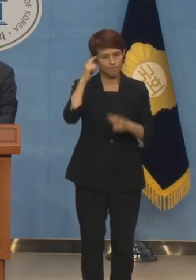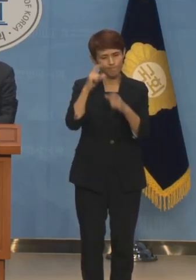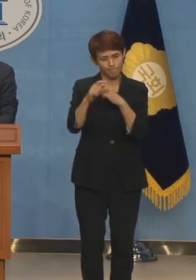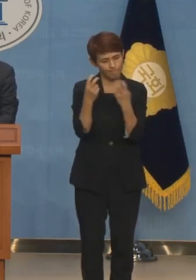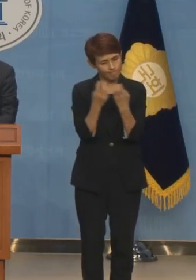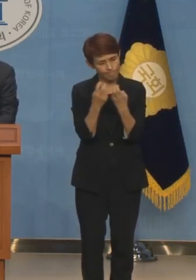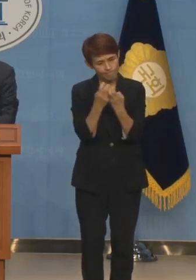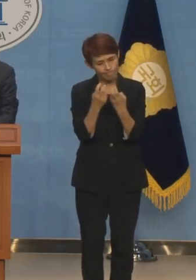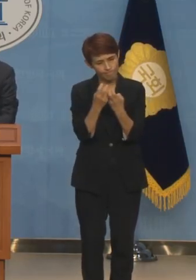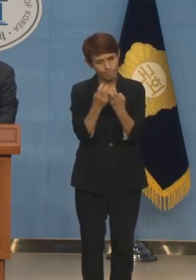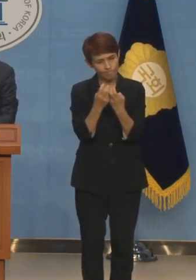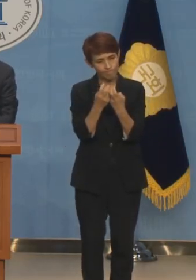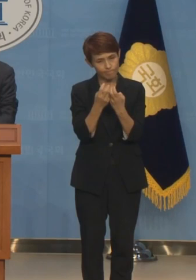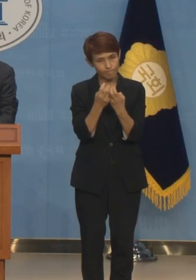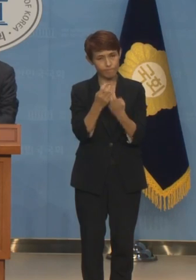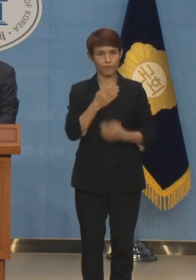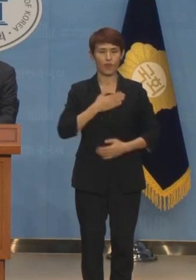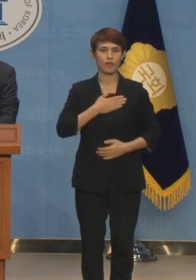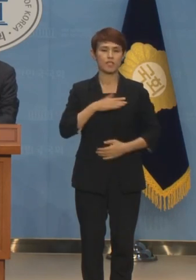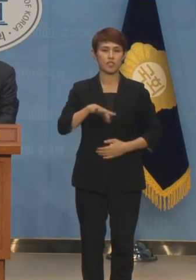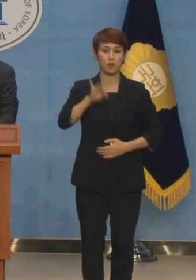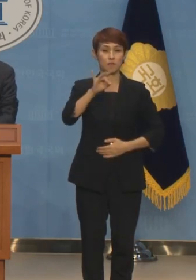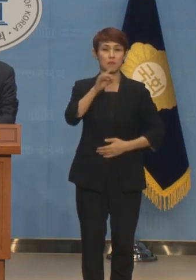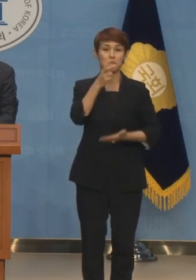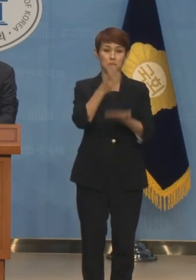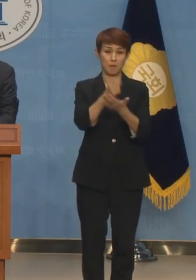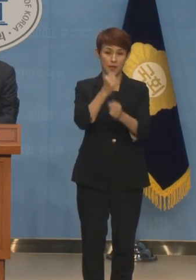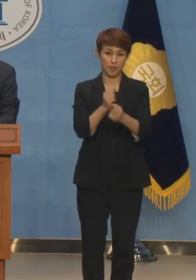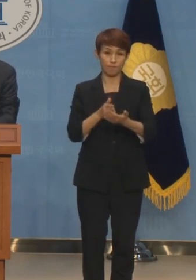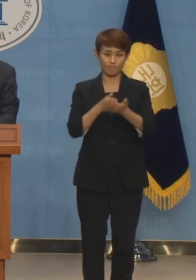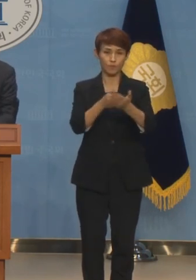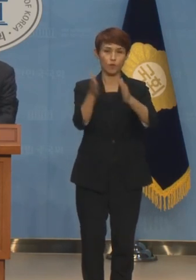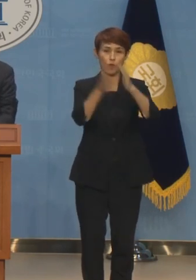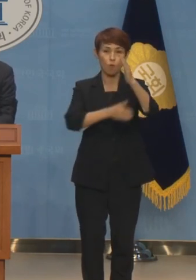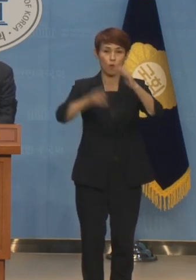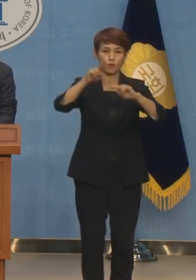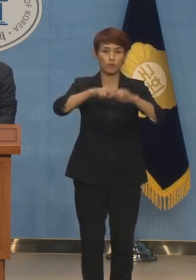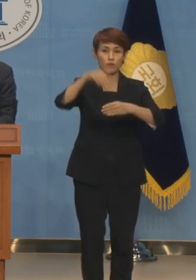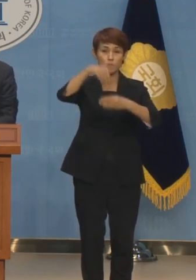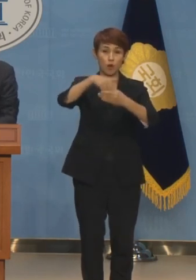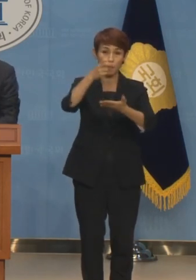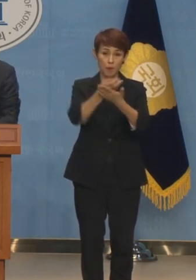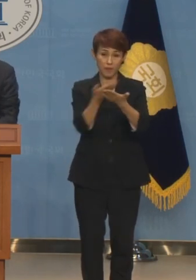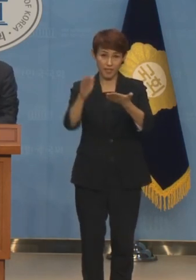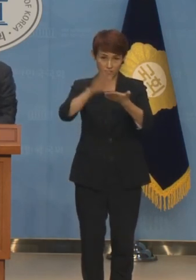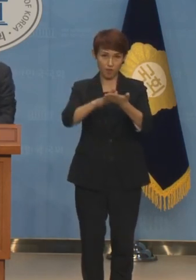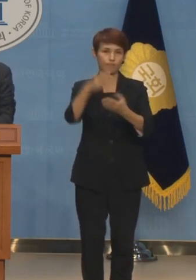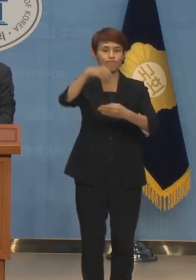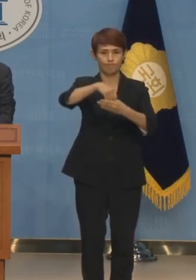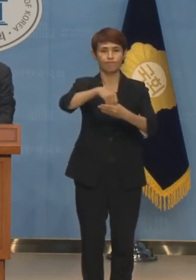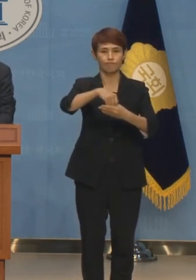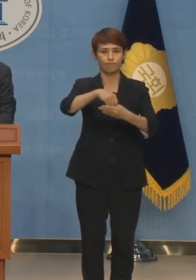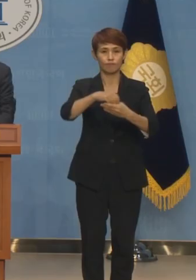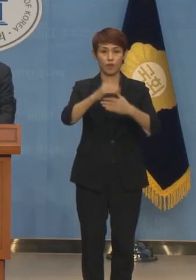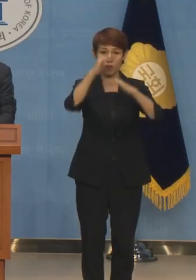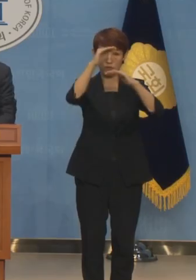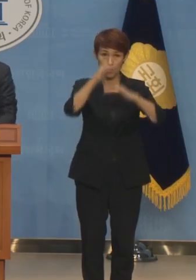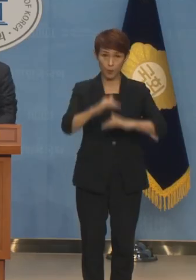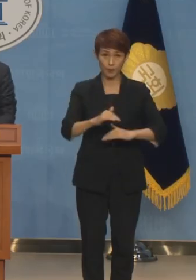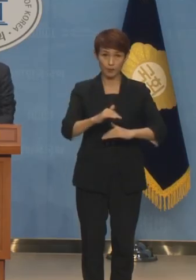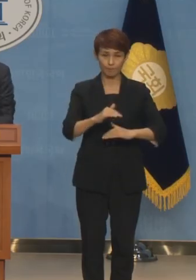고민들을 제 첫 입법인 공직선거법 개정안에 담았습니다. 개정안의 주요